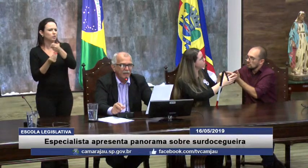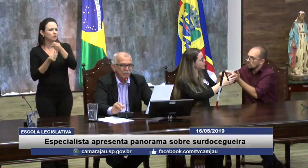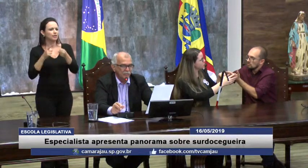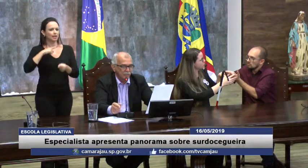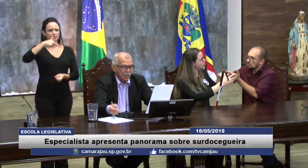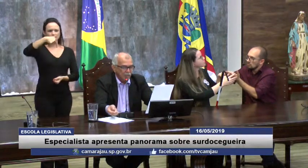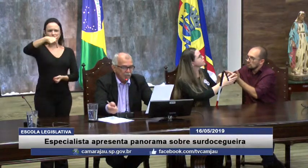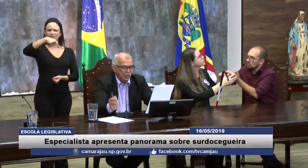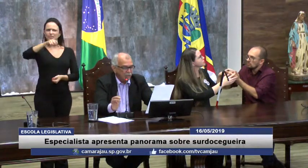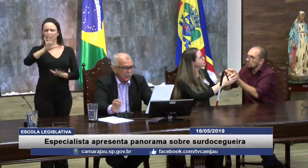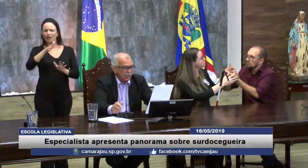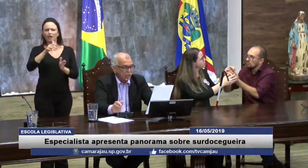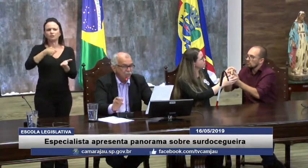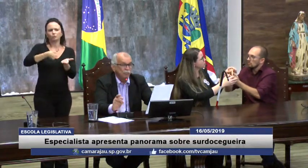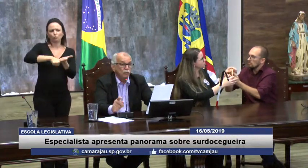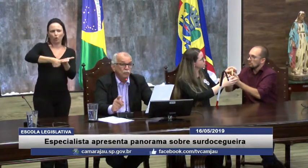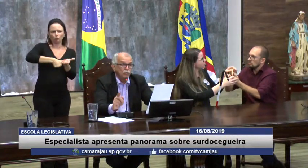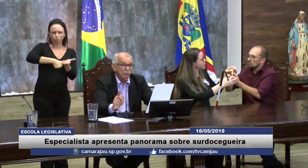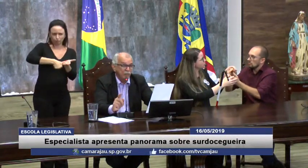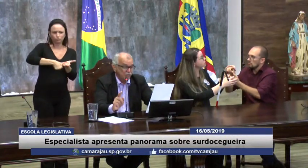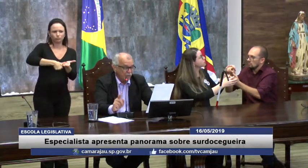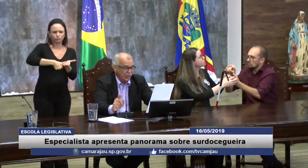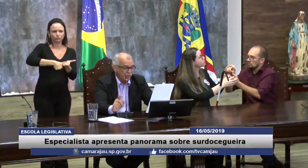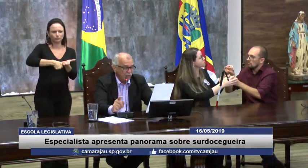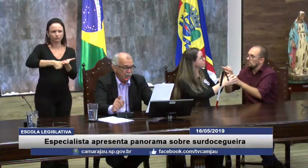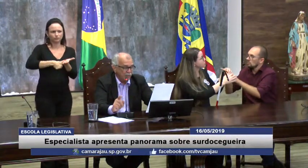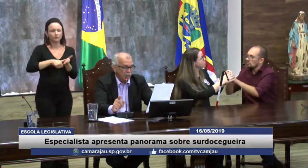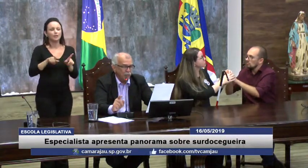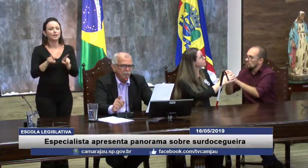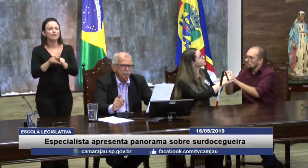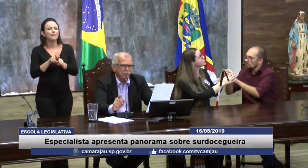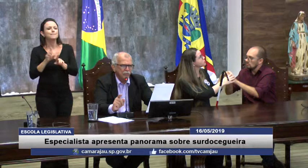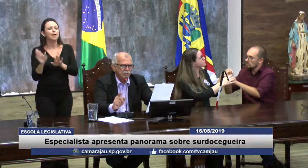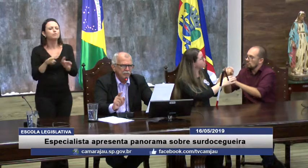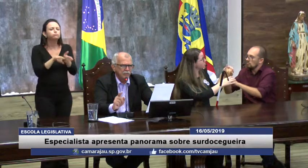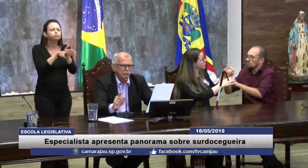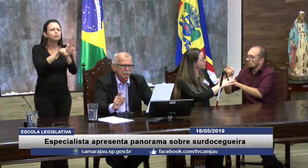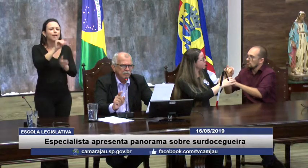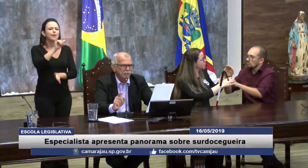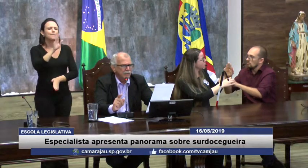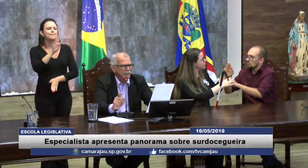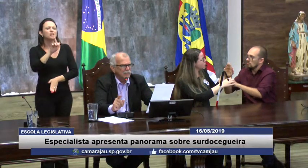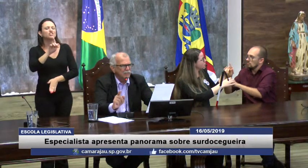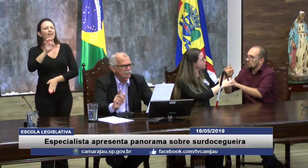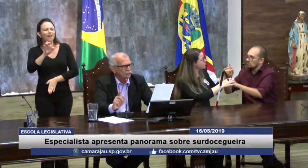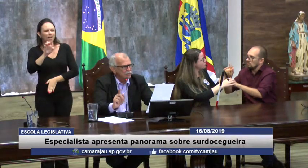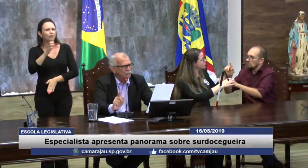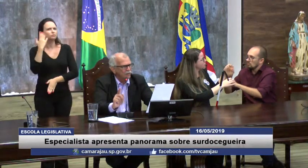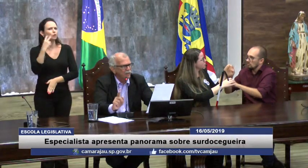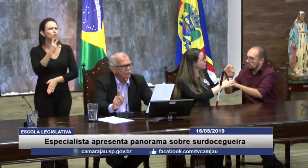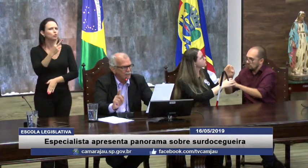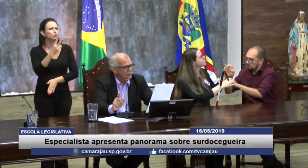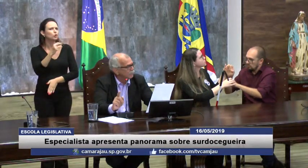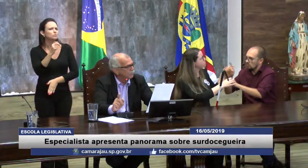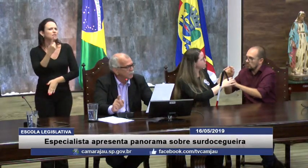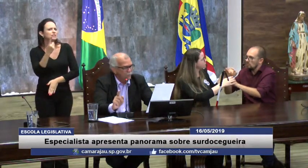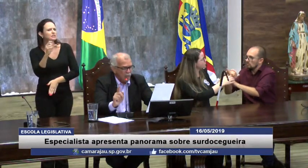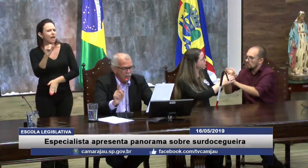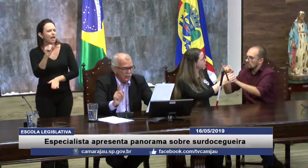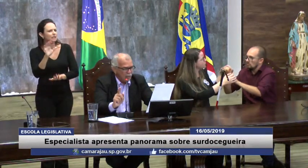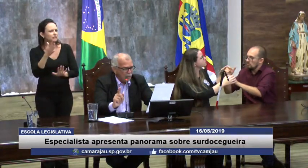associados. E também, segundo o IBGE, de 2012, 2010, se eu não estiver